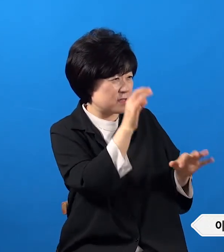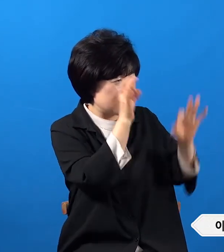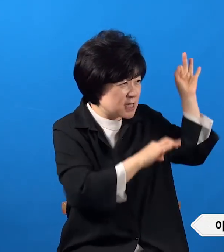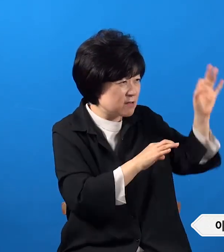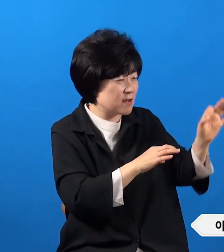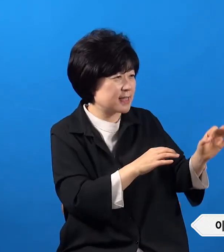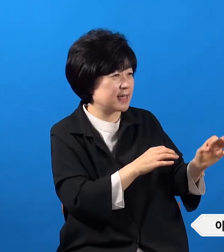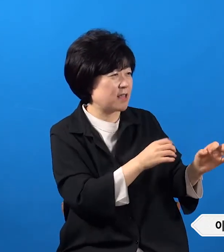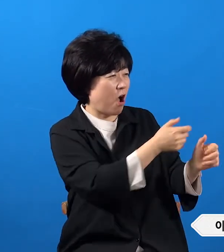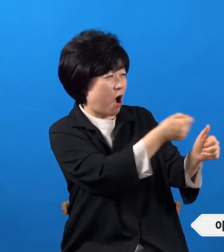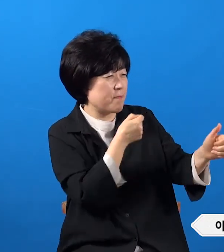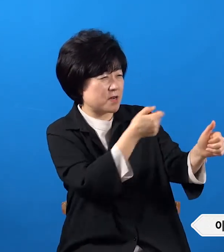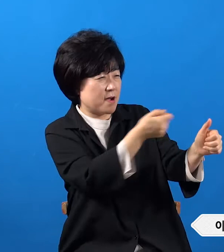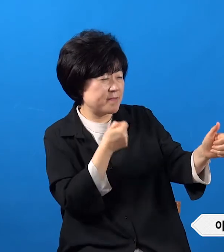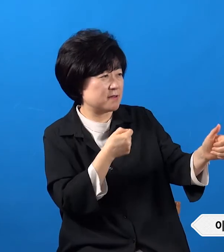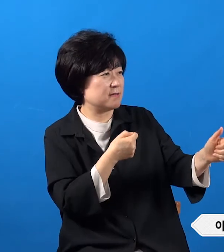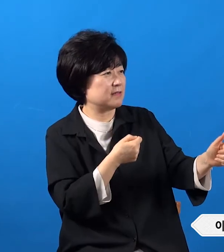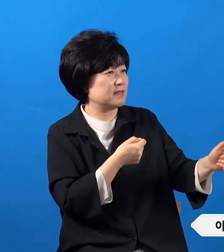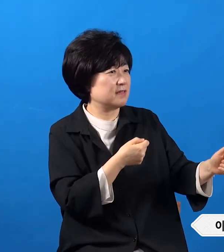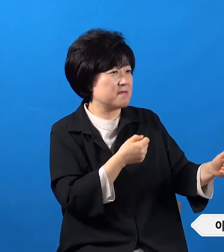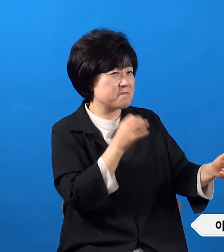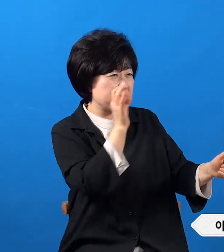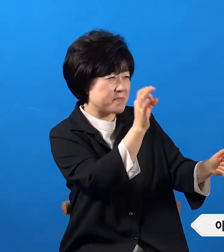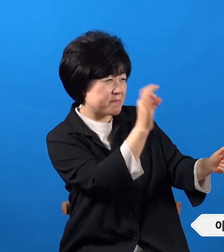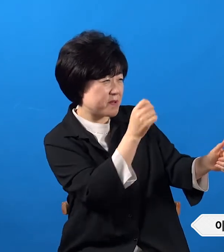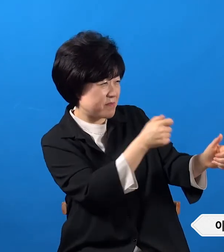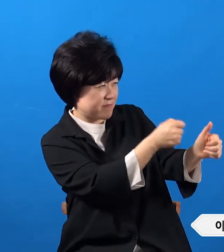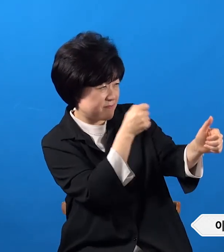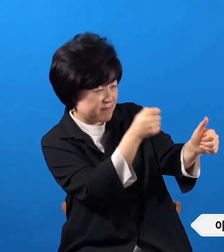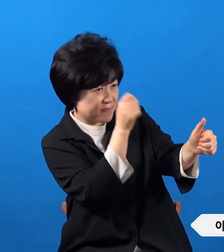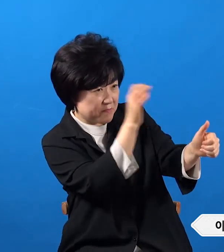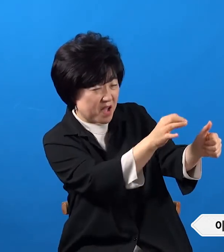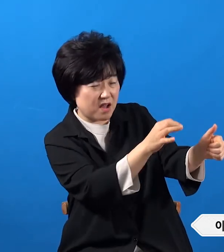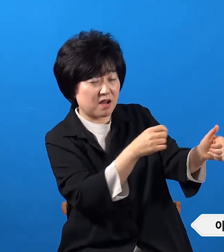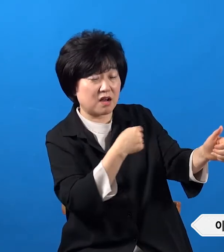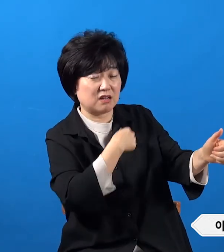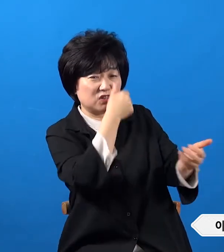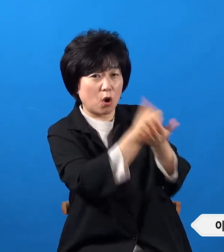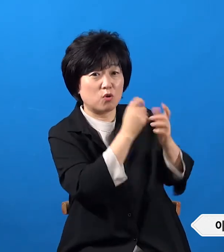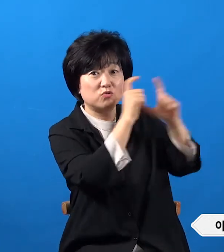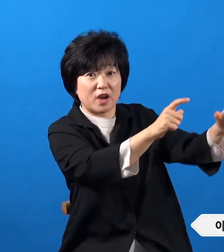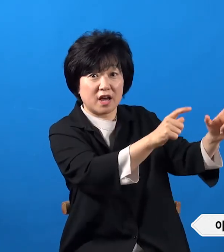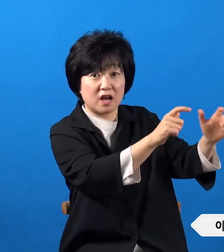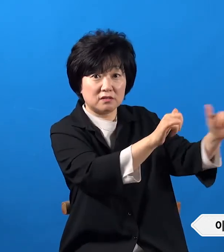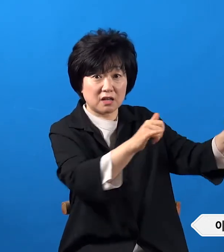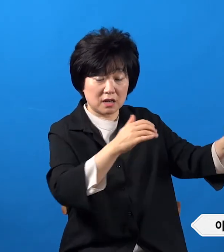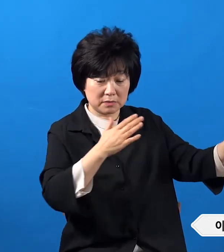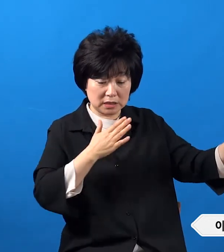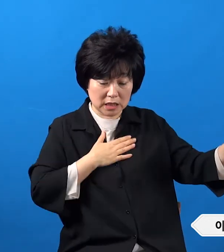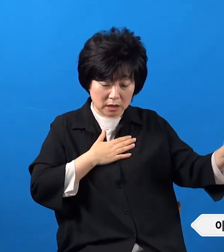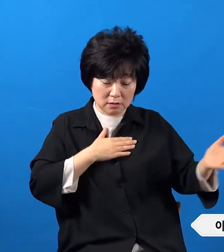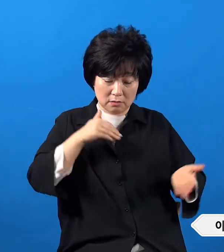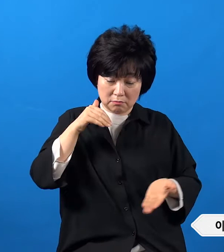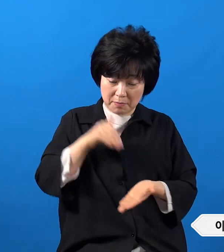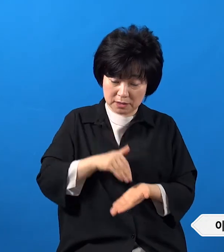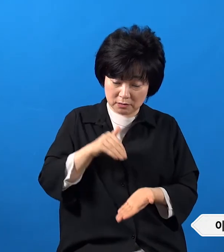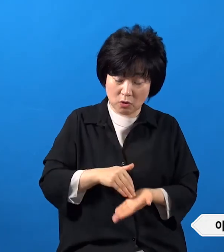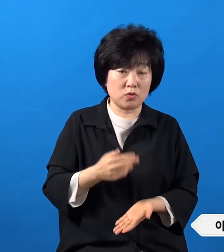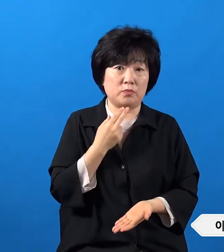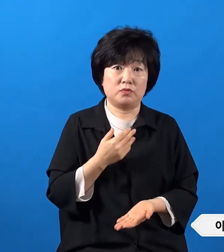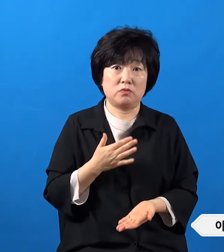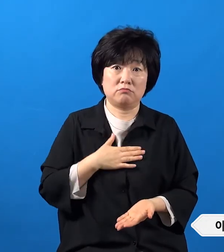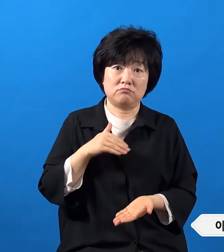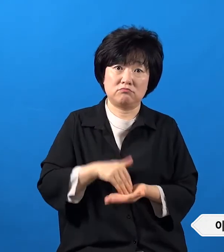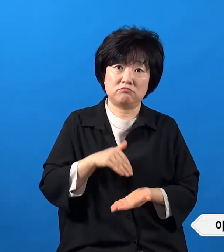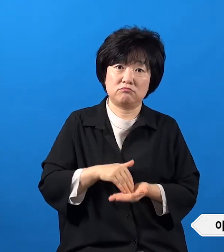자기 반성이 없어요. 자기 반성이 없습니다. 내가 하나님 앞에 어떠한 죄인이었는가를 통찰하는